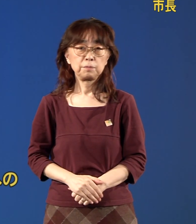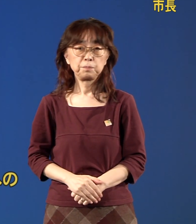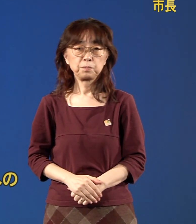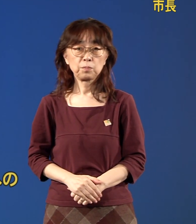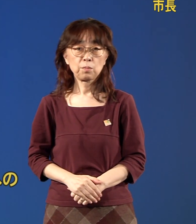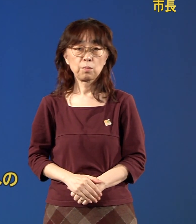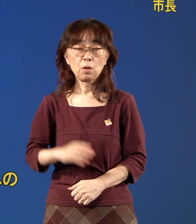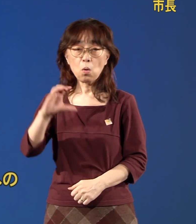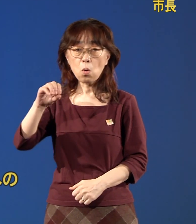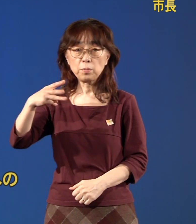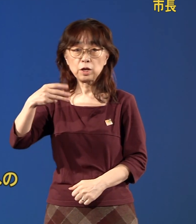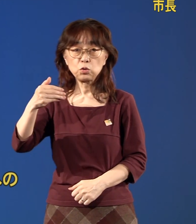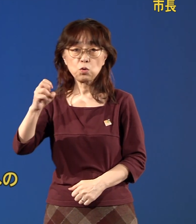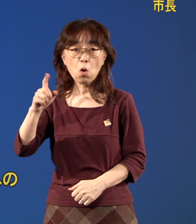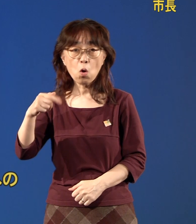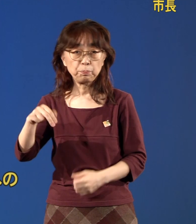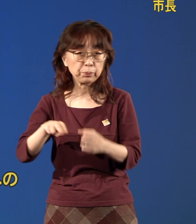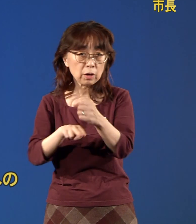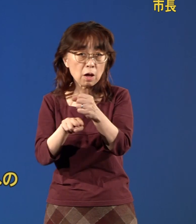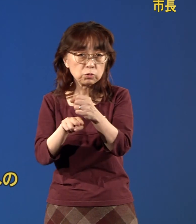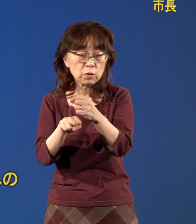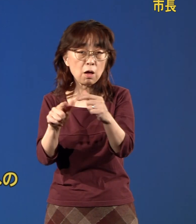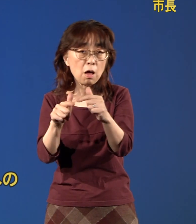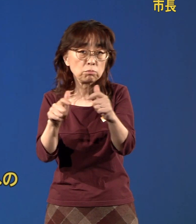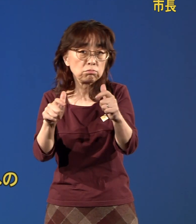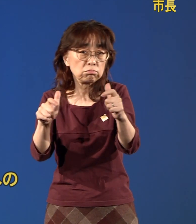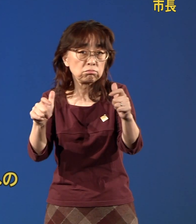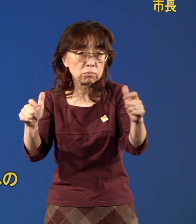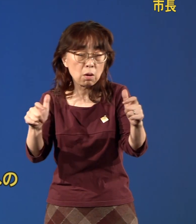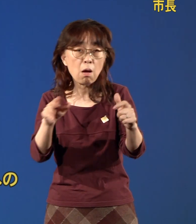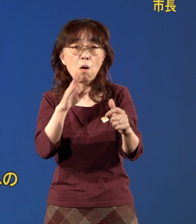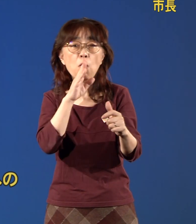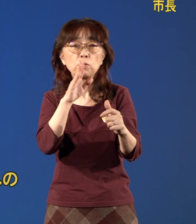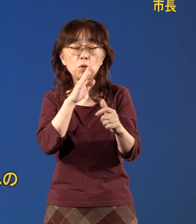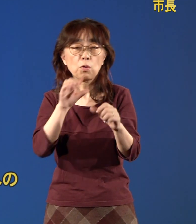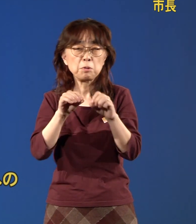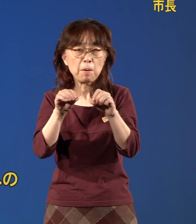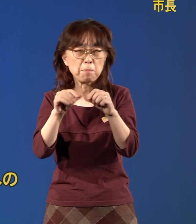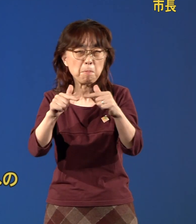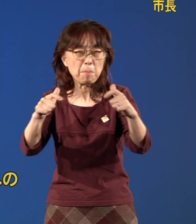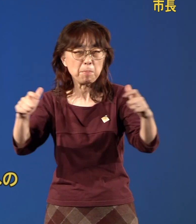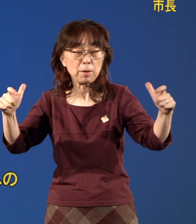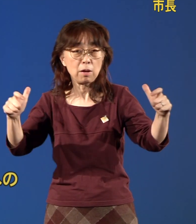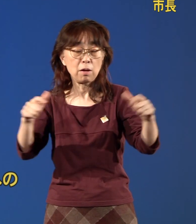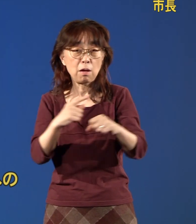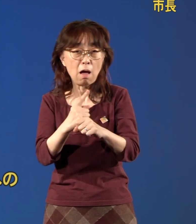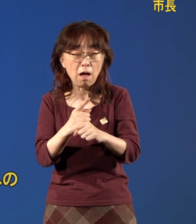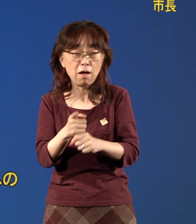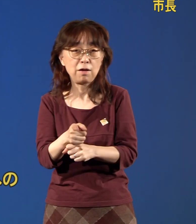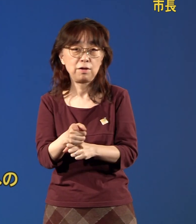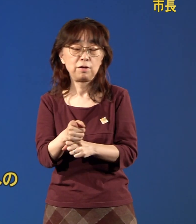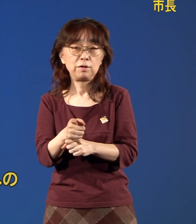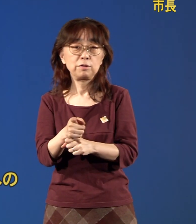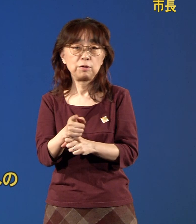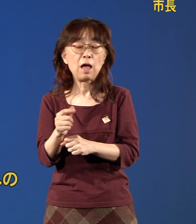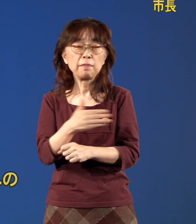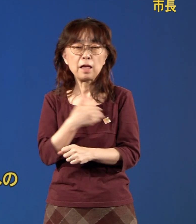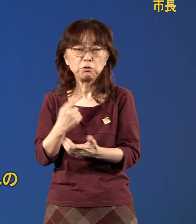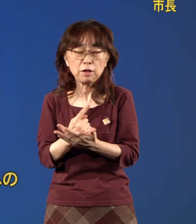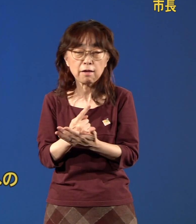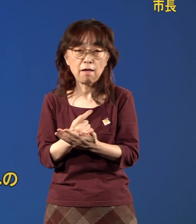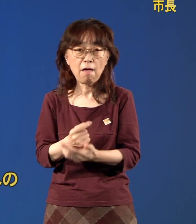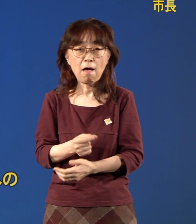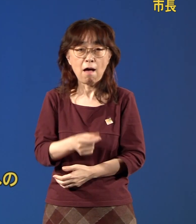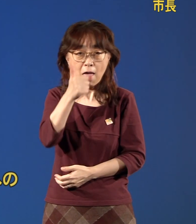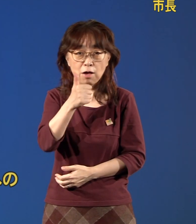こういうオミクロン株が拡大をしてきている、本当にスピードが速いということからすると、できるだけ早く3回目の体制